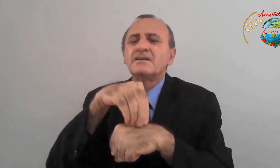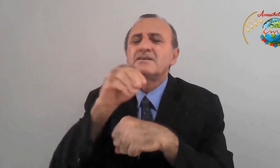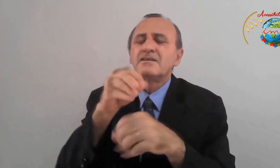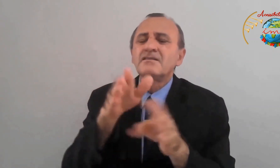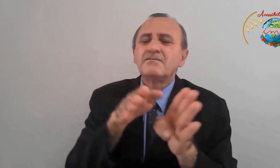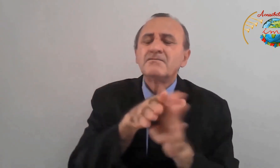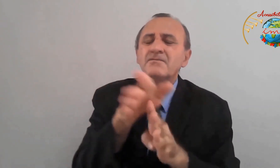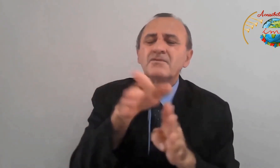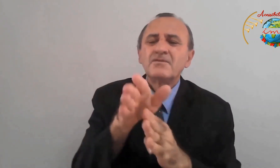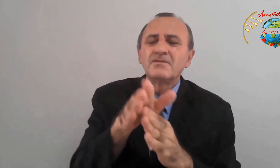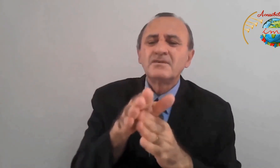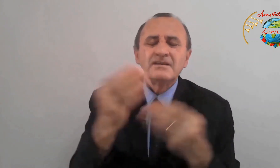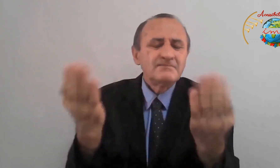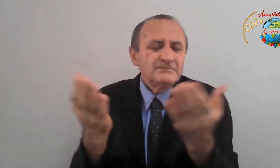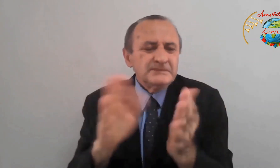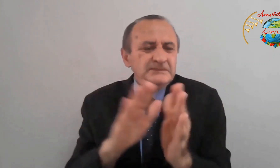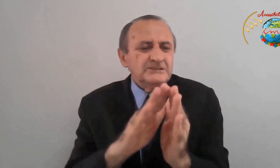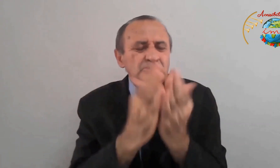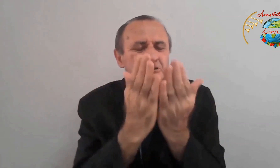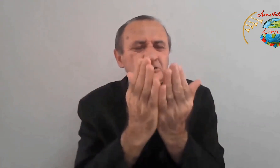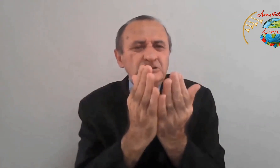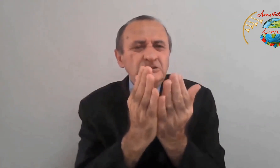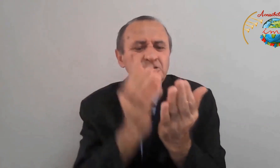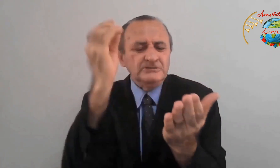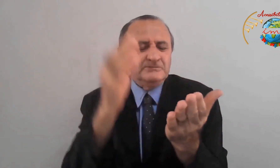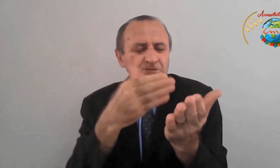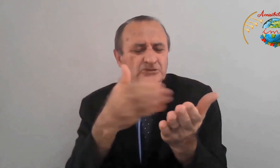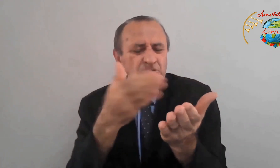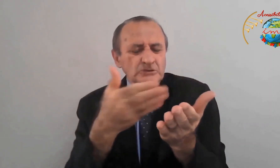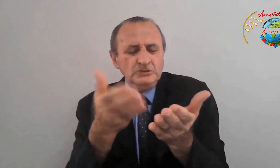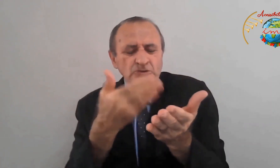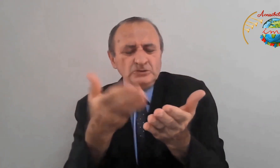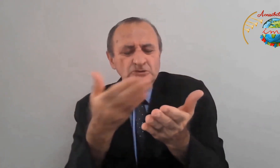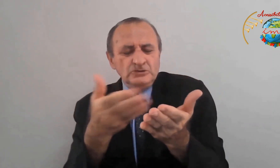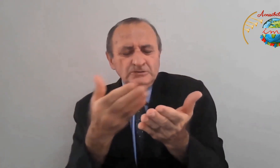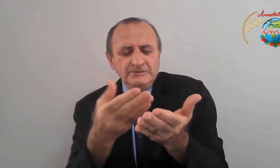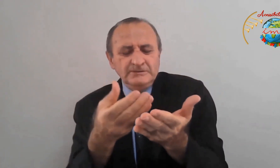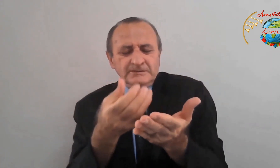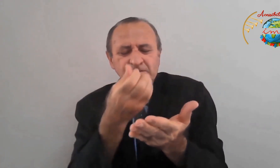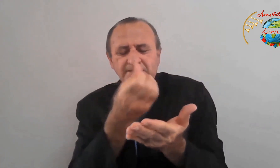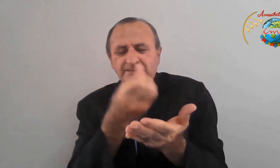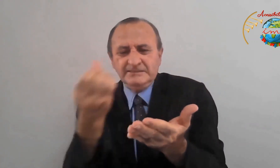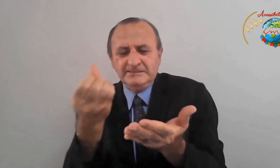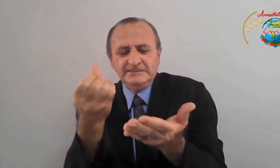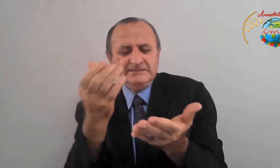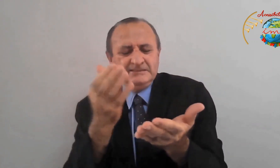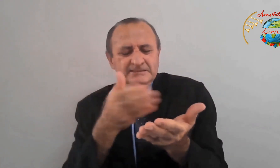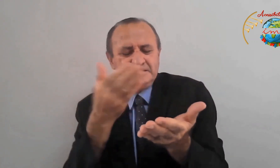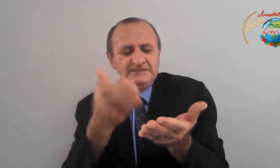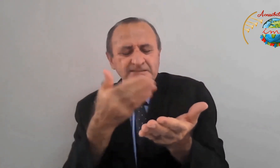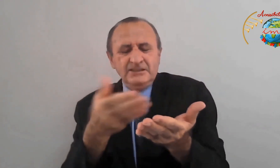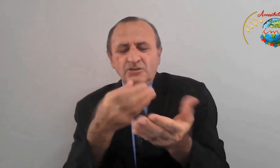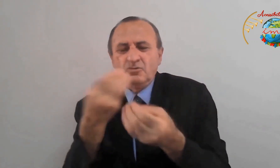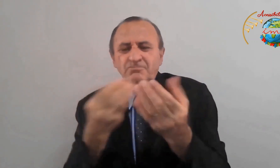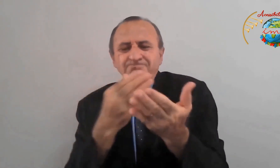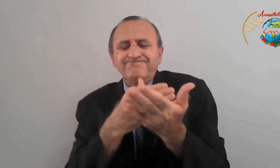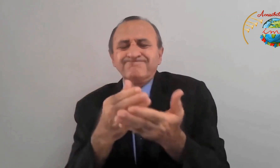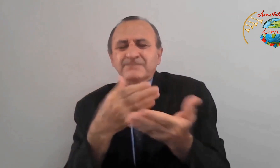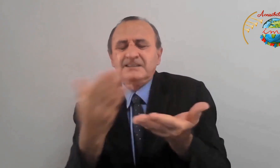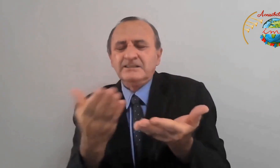Escrituras. Então, uma dica, um conselho, leia a Bíblia. São 66 livros, às vezes